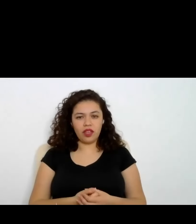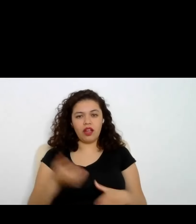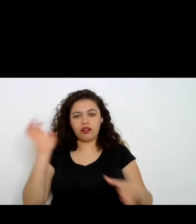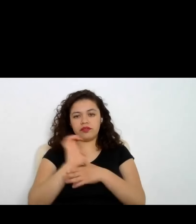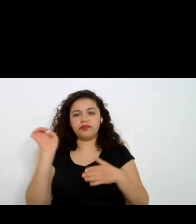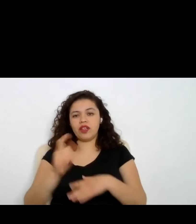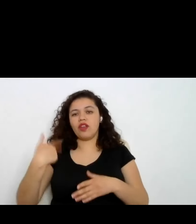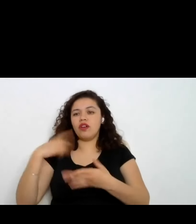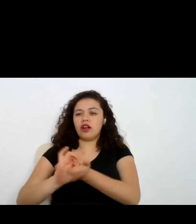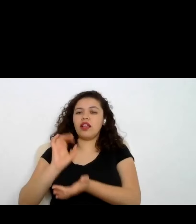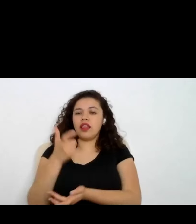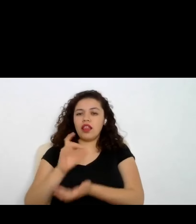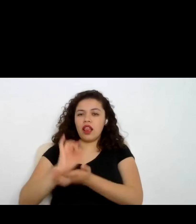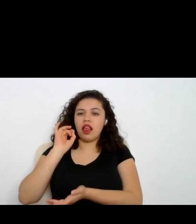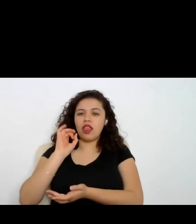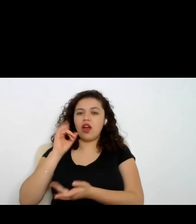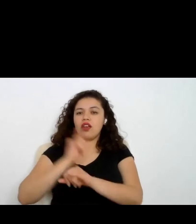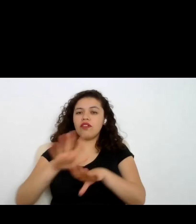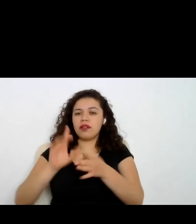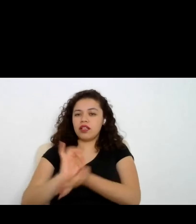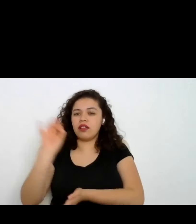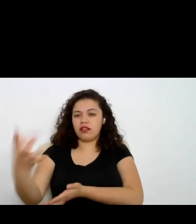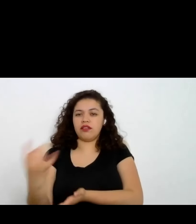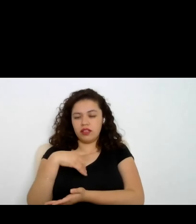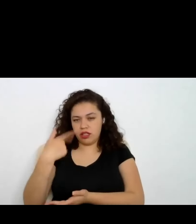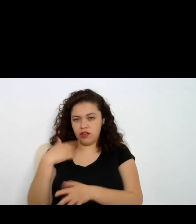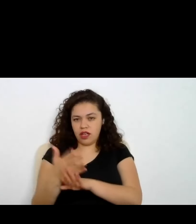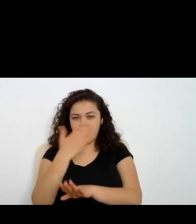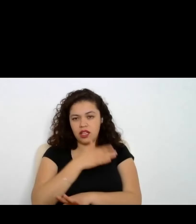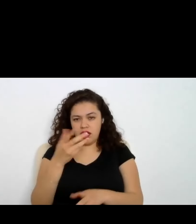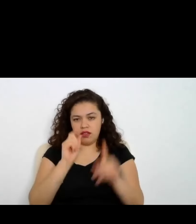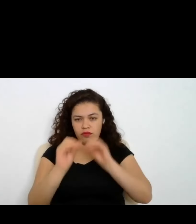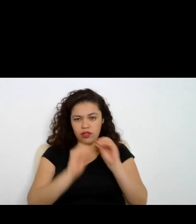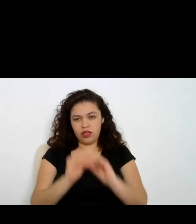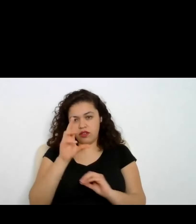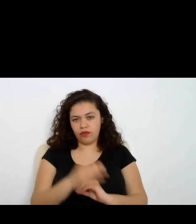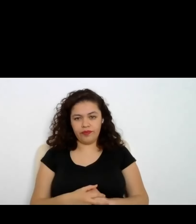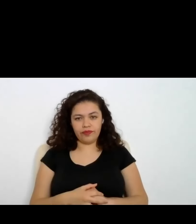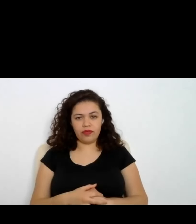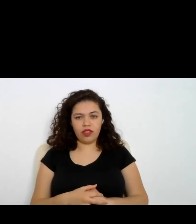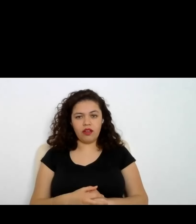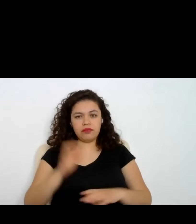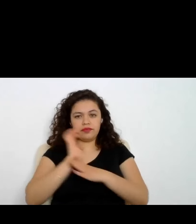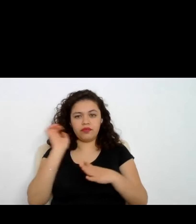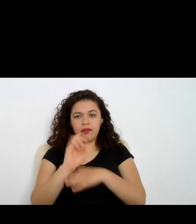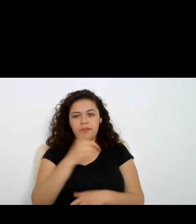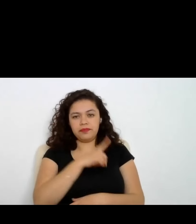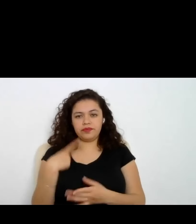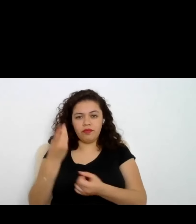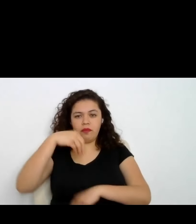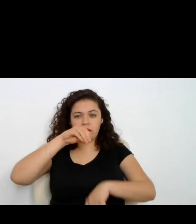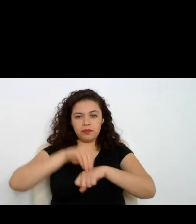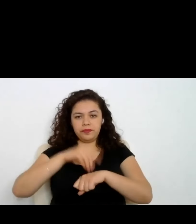realizar transferencias, pero no lo tenía contempladas en el aviso de privacidad originalmente. Ah, bueno, pues entonces tendría que poner a disposición del